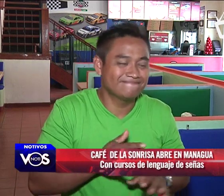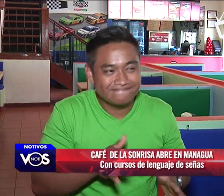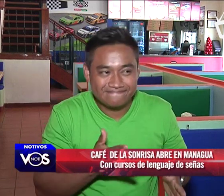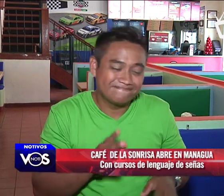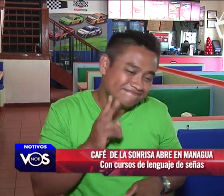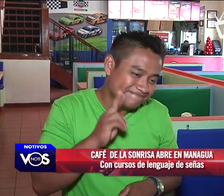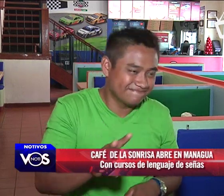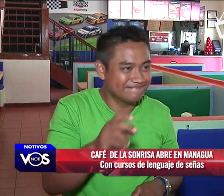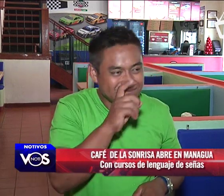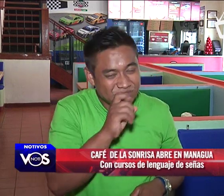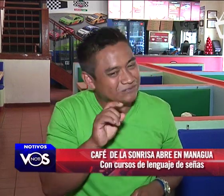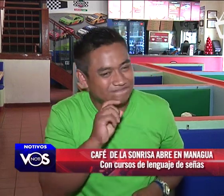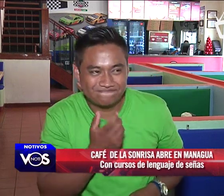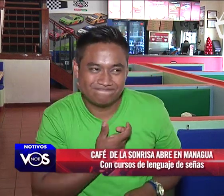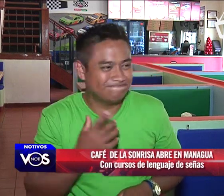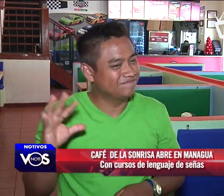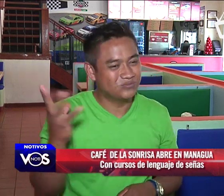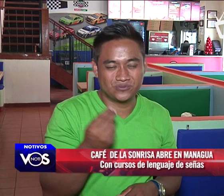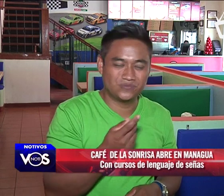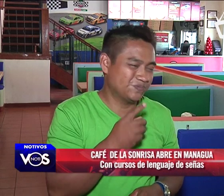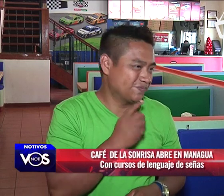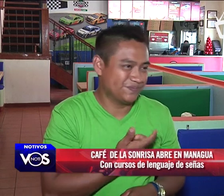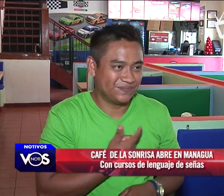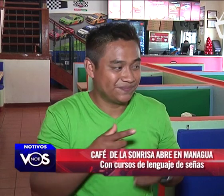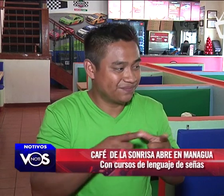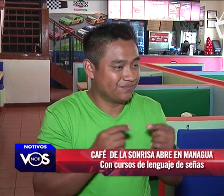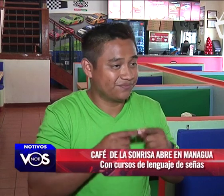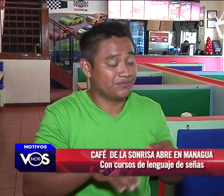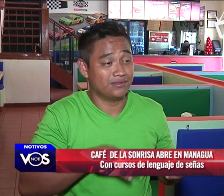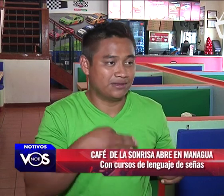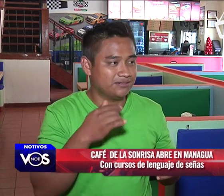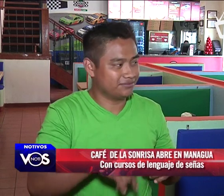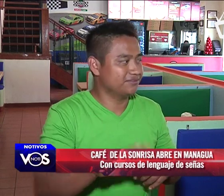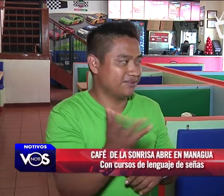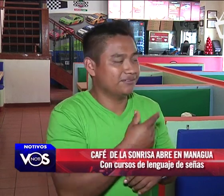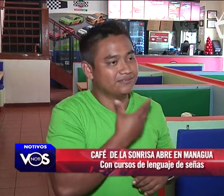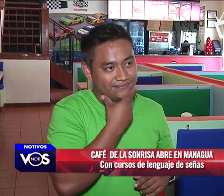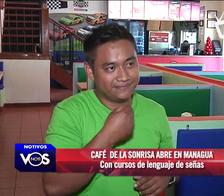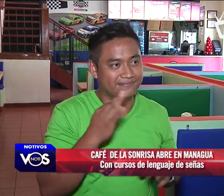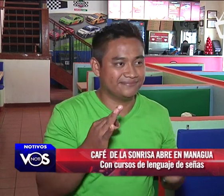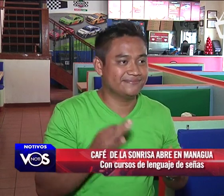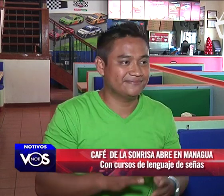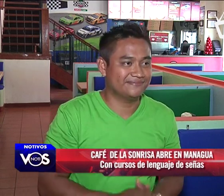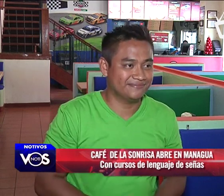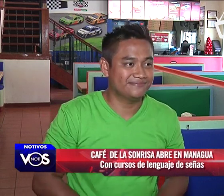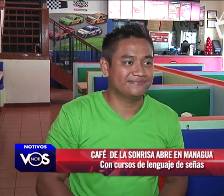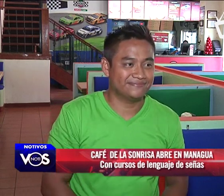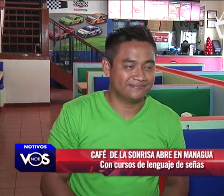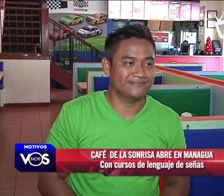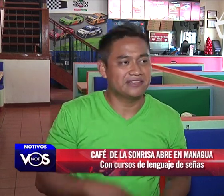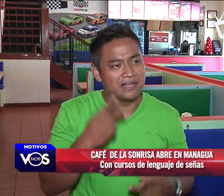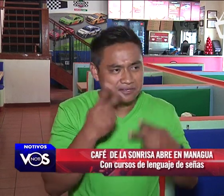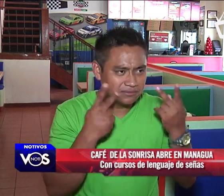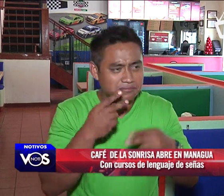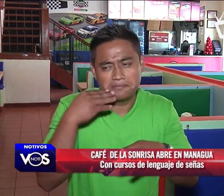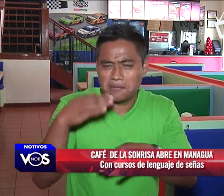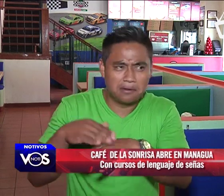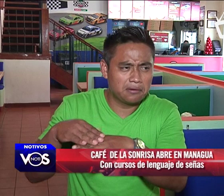bonito. Me siento muy bien trabajando a la par de mis amigos aquí en Managua. Es muy guapo todo, muy